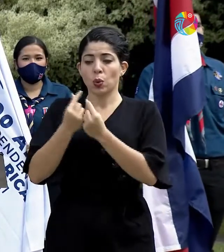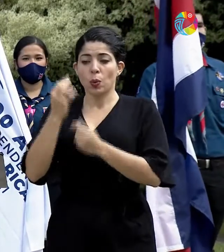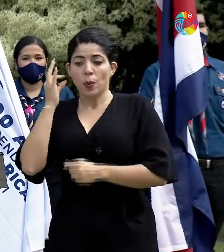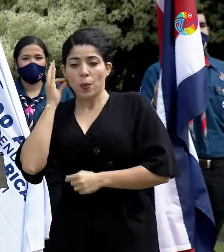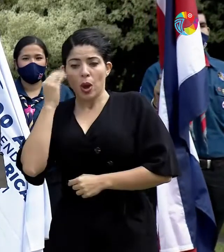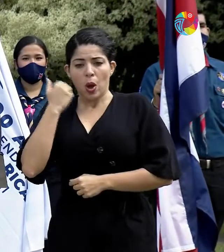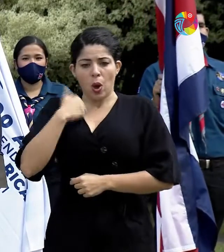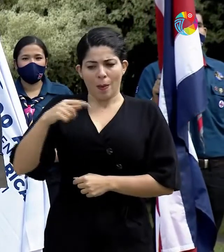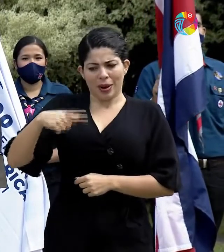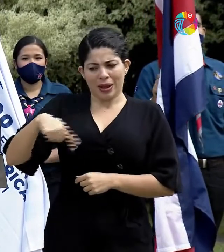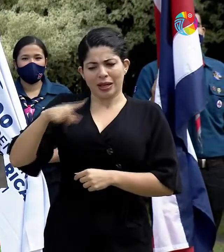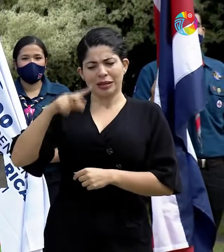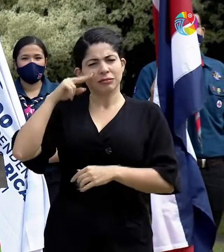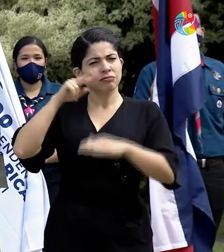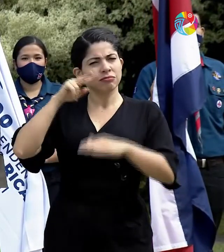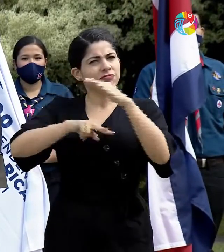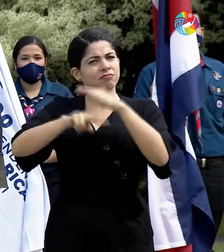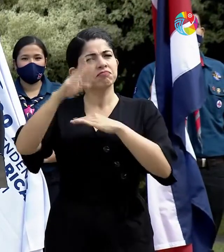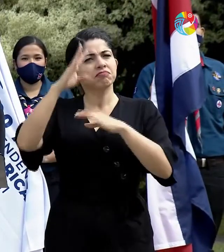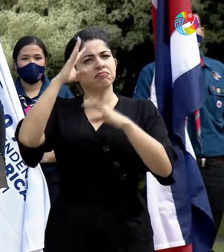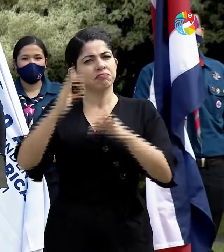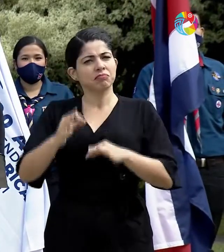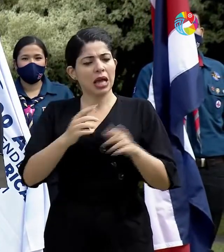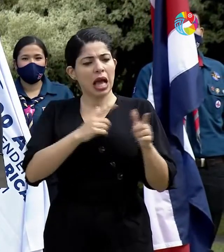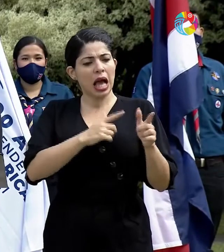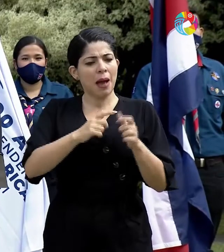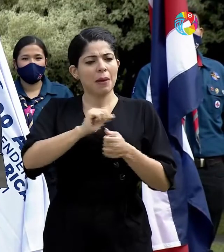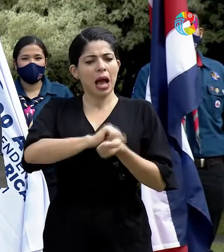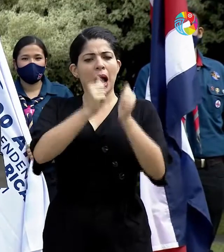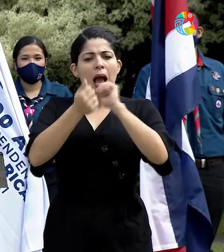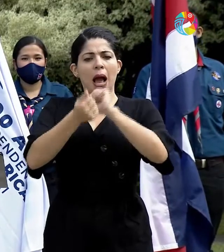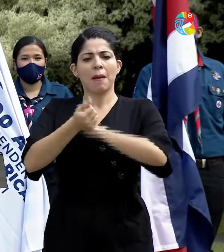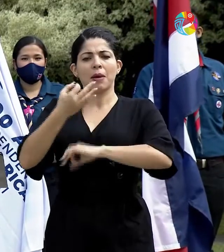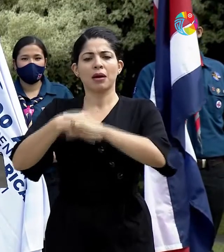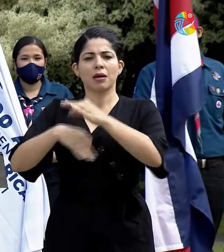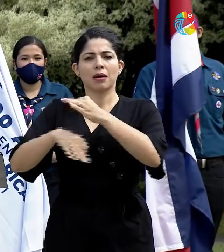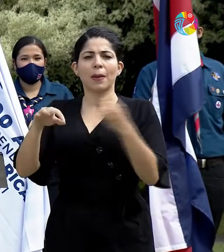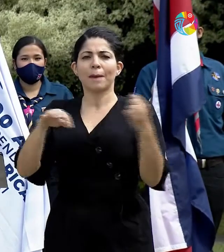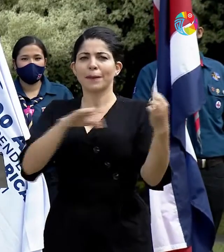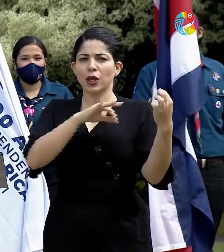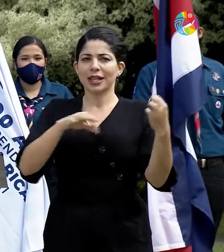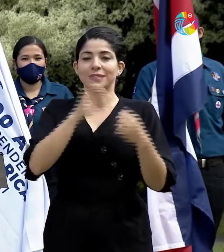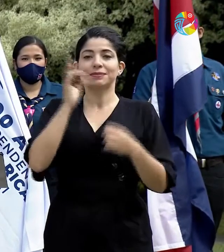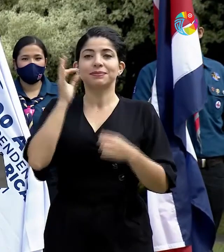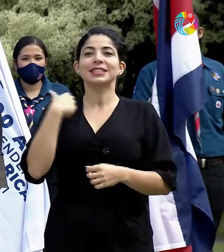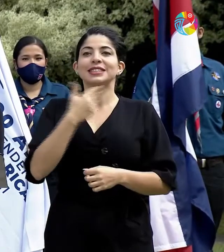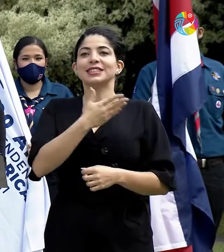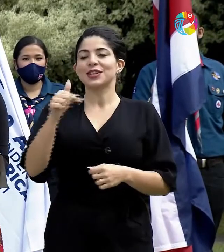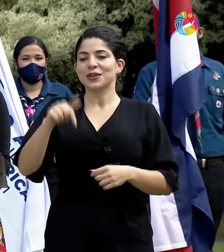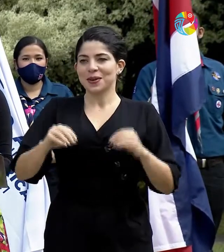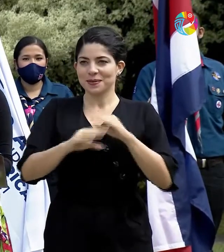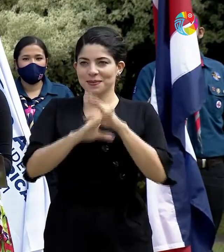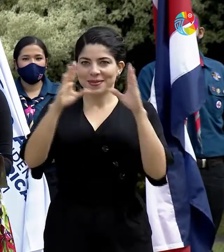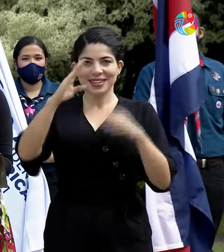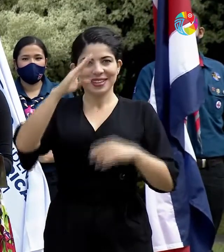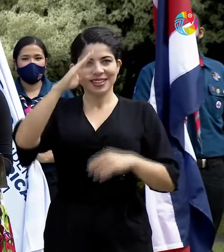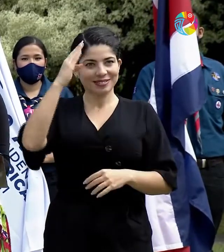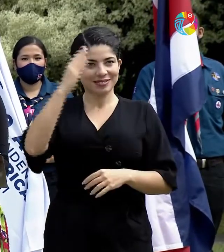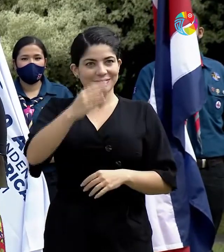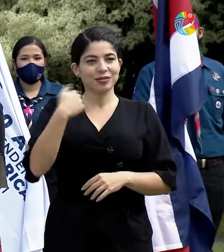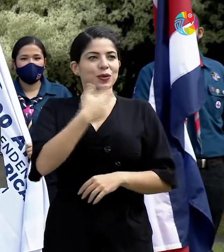hombres visionarios lograron cambiar las armas por violines. Damas y caballeros, les saludamos esta mañana desde